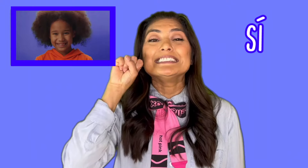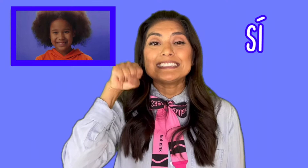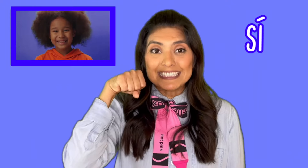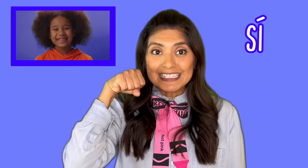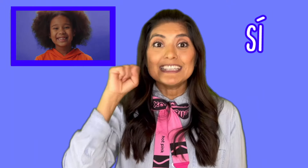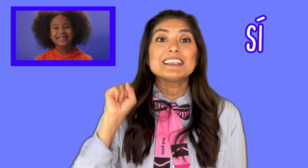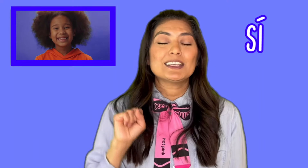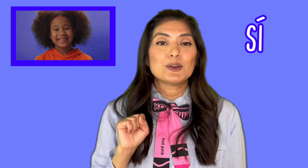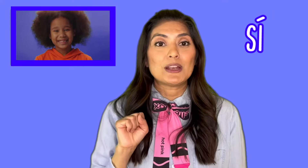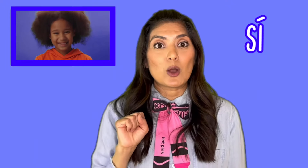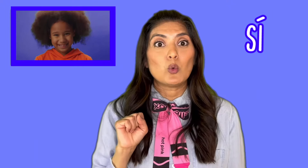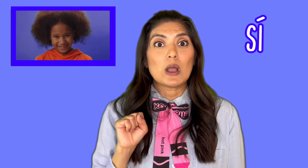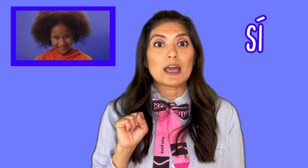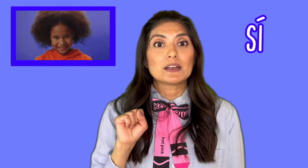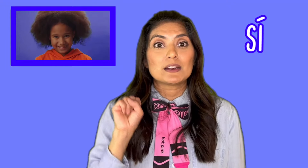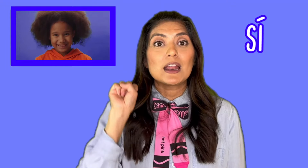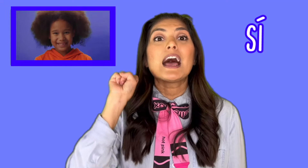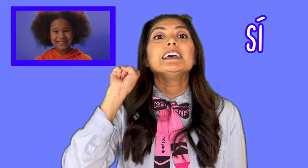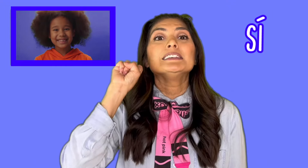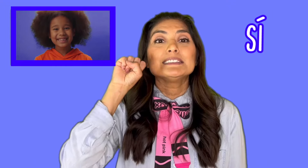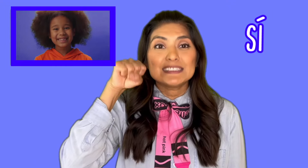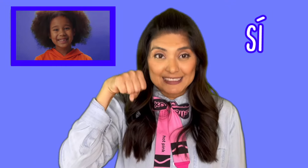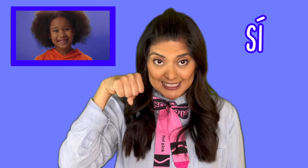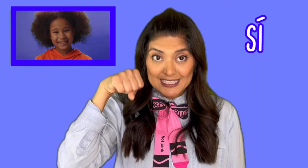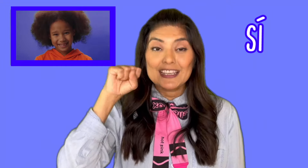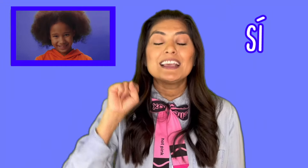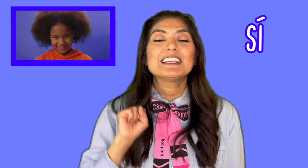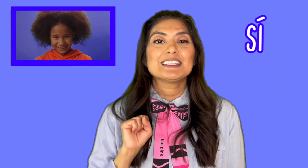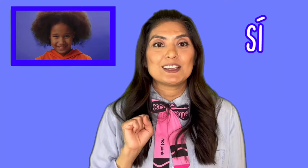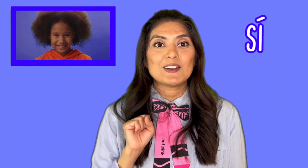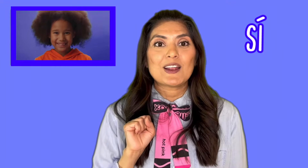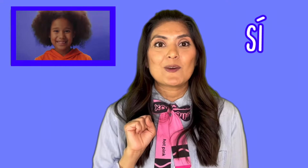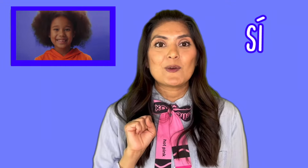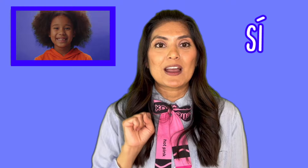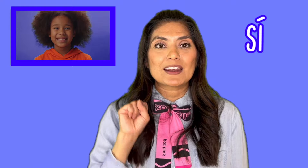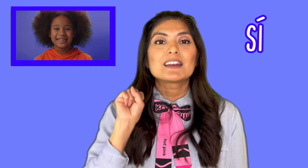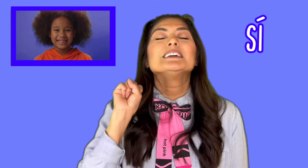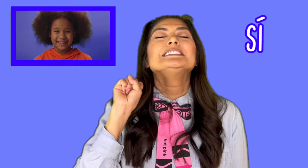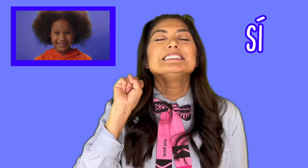Sí, quiero ir a jugar. Sí, quiero ir a jugar.